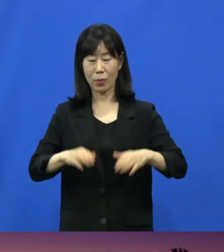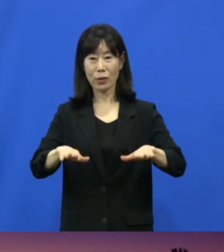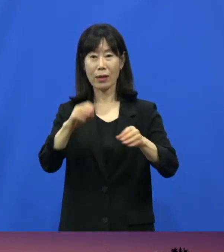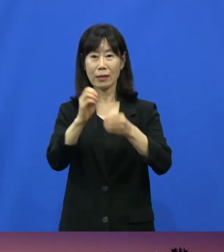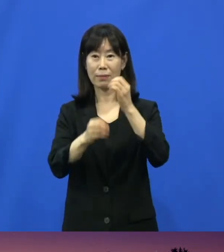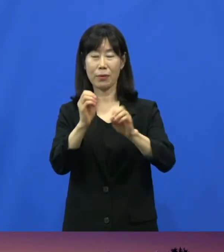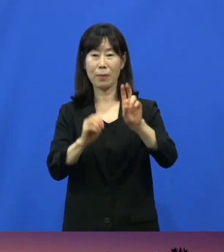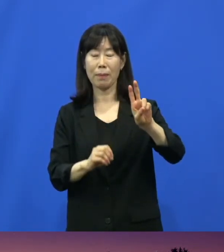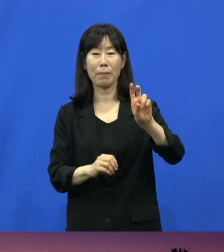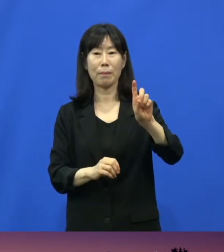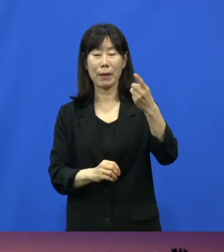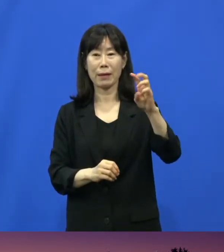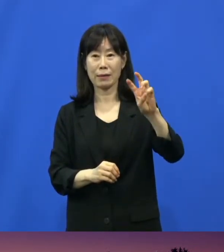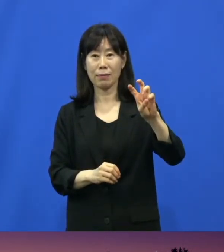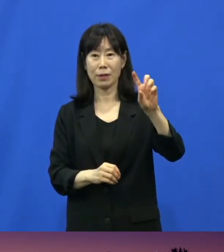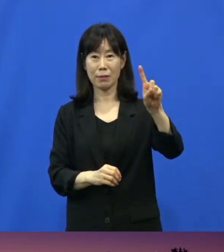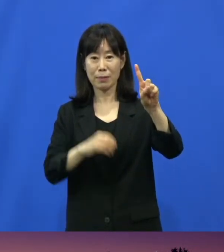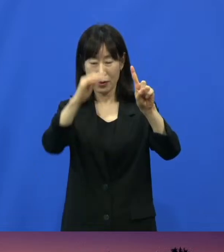131편에서 가르쳐주는 거예요.